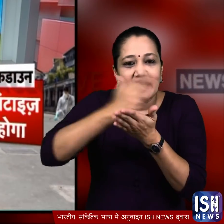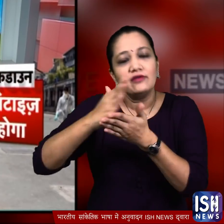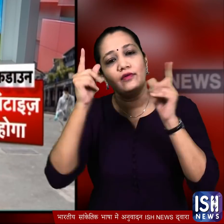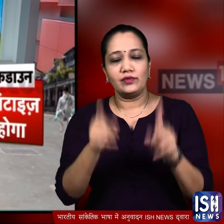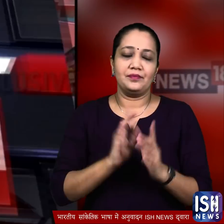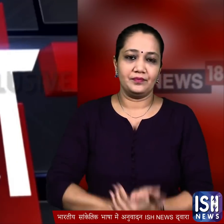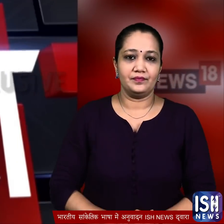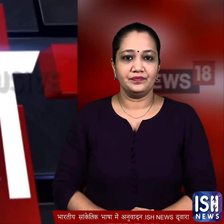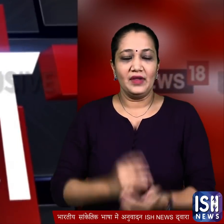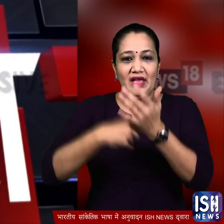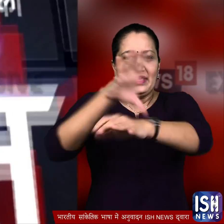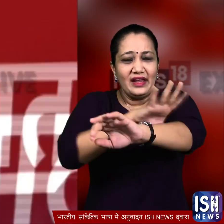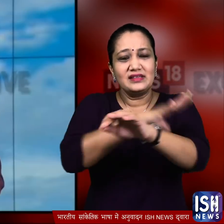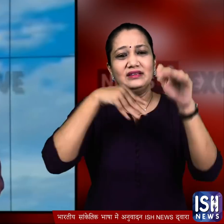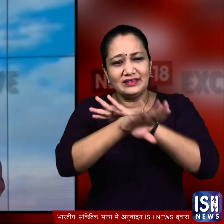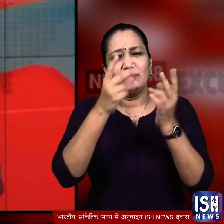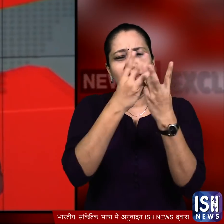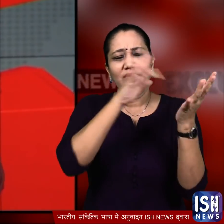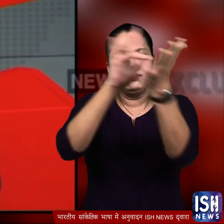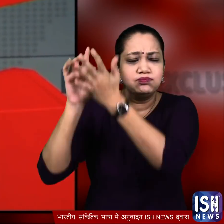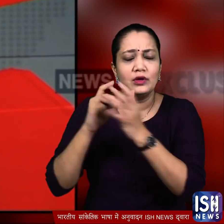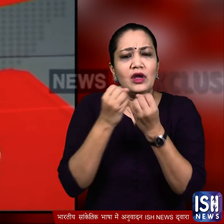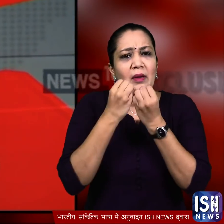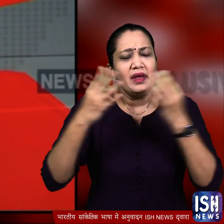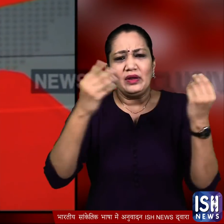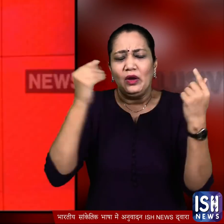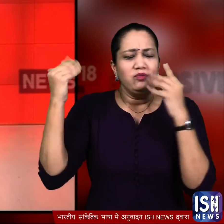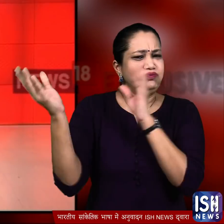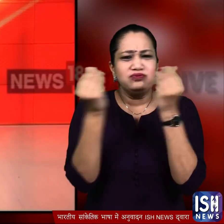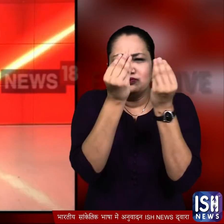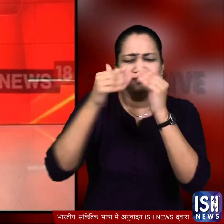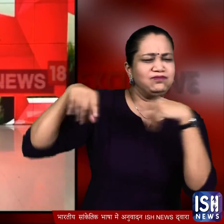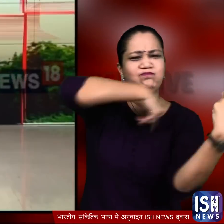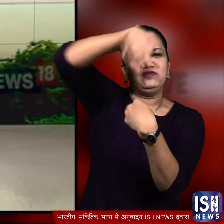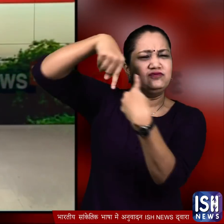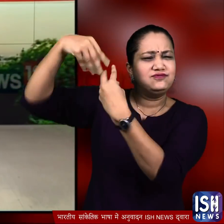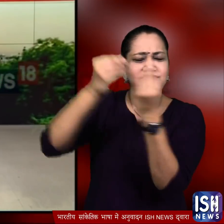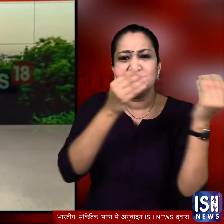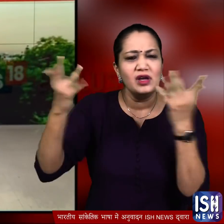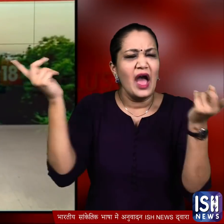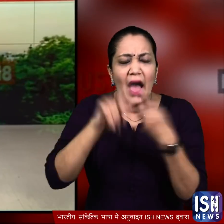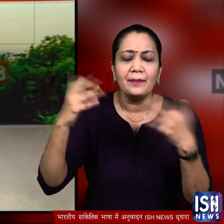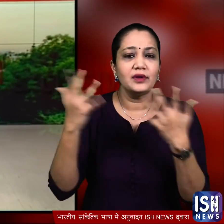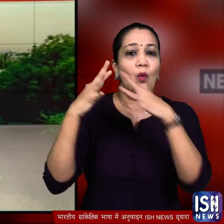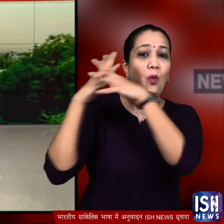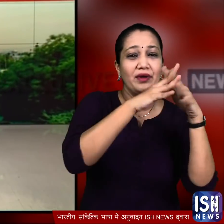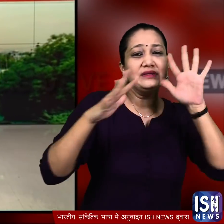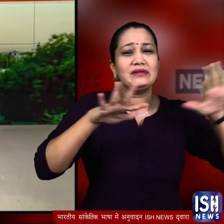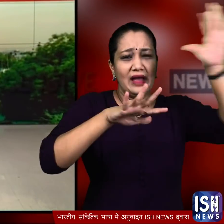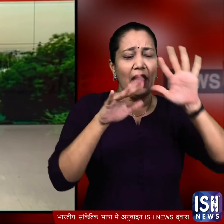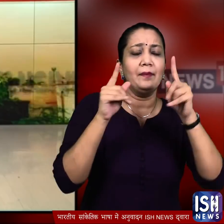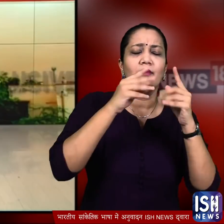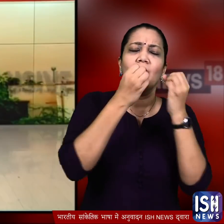भी चलेगा। राजस्थान के कई शहरों में अचानक धूल भरी आंधी आई। मौसम विभाग का अनुमान है कि इस बदलाव की वजह